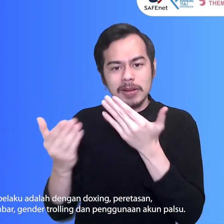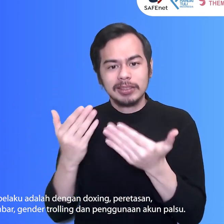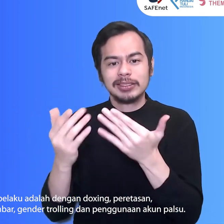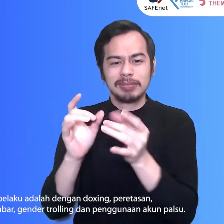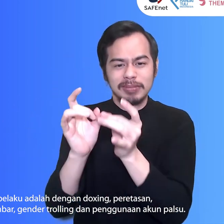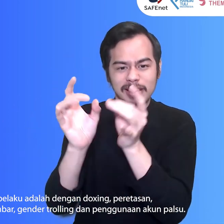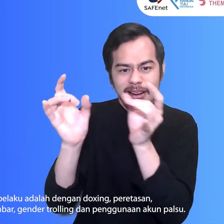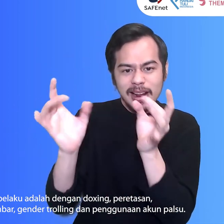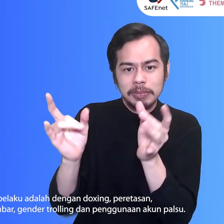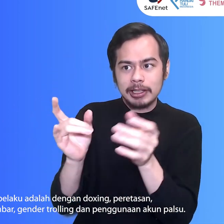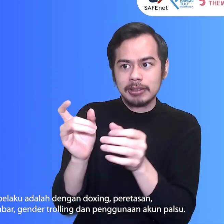palsu